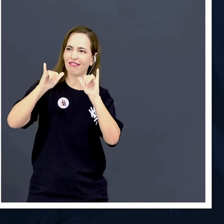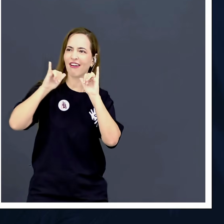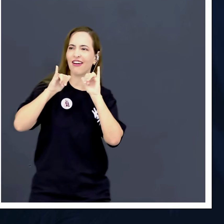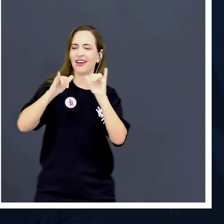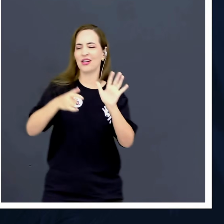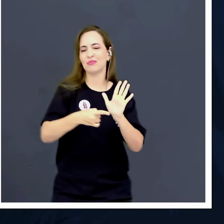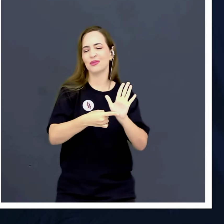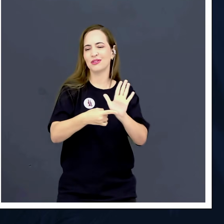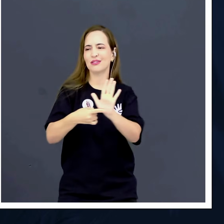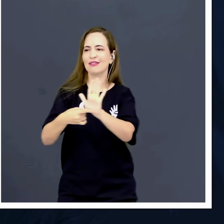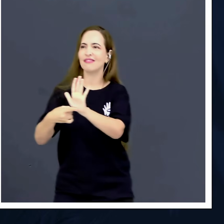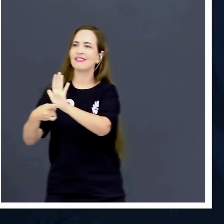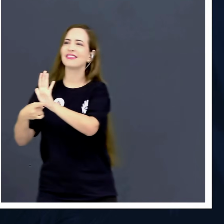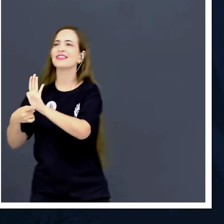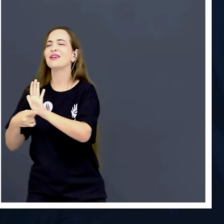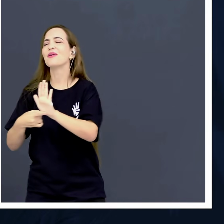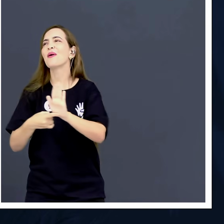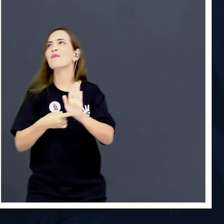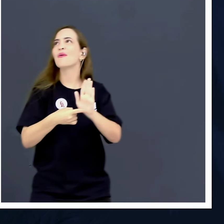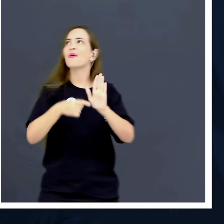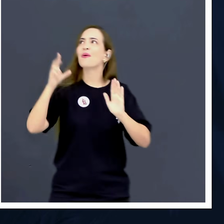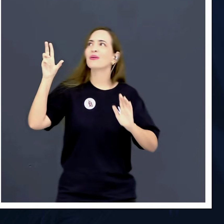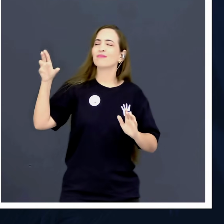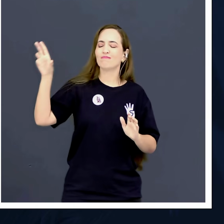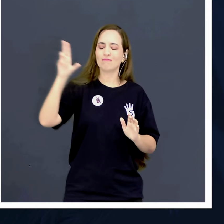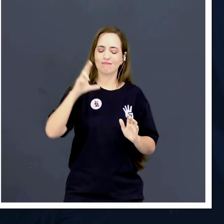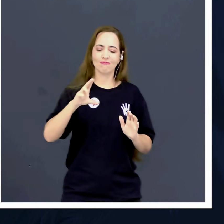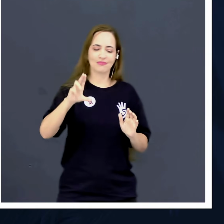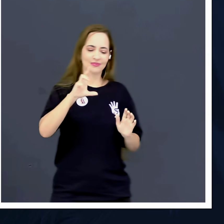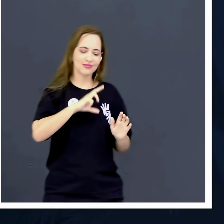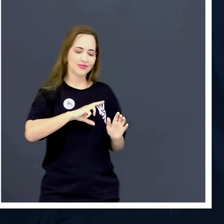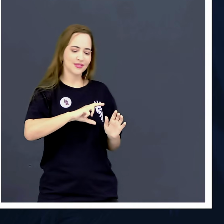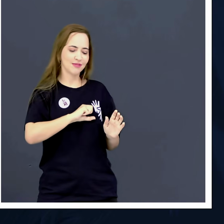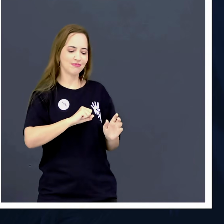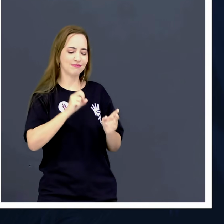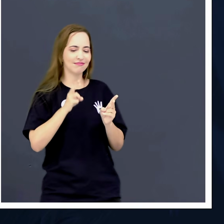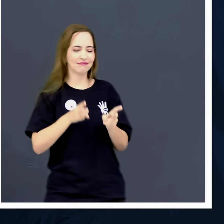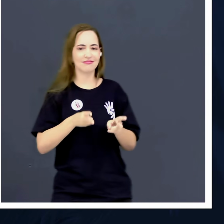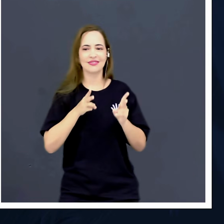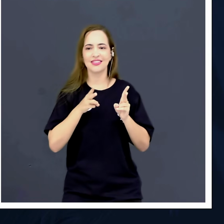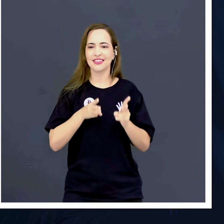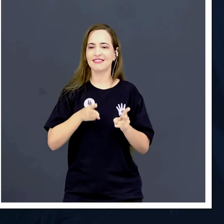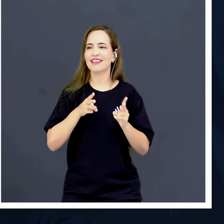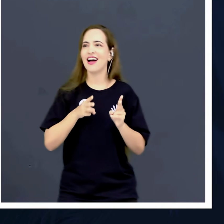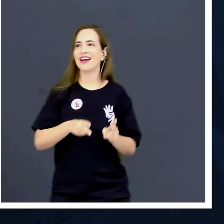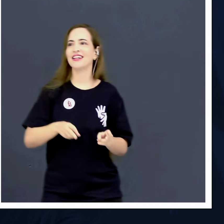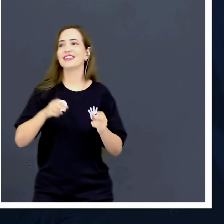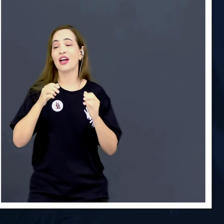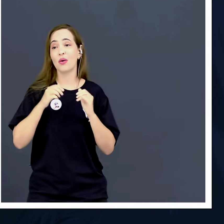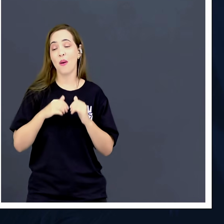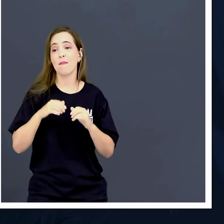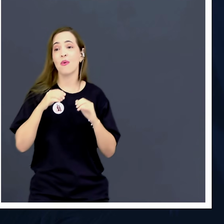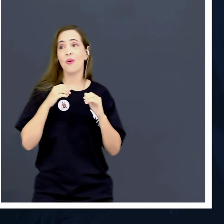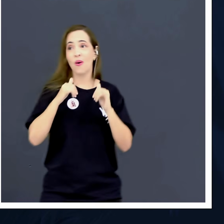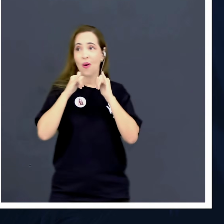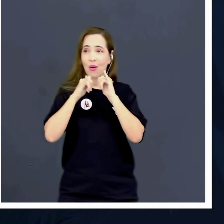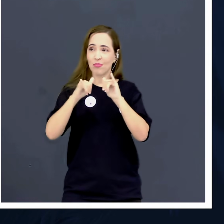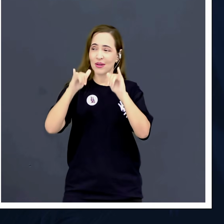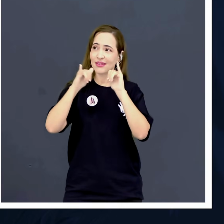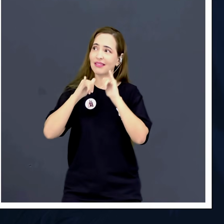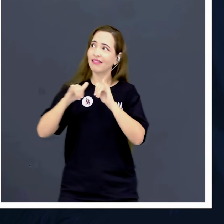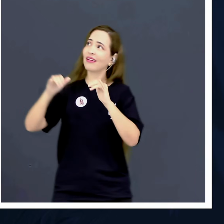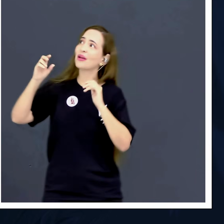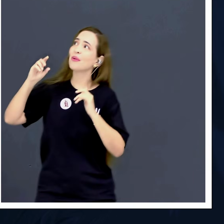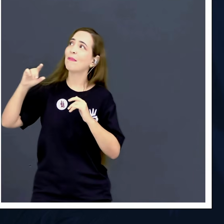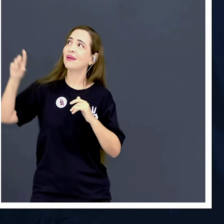sempre. Cantarei teu amor pra sempre. Cantarei teu amor